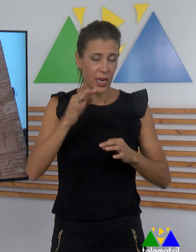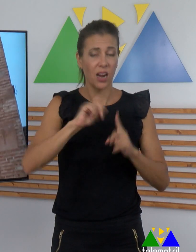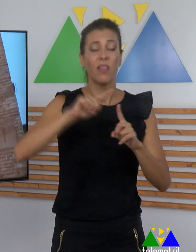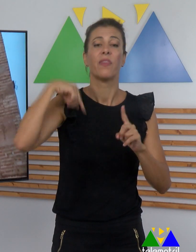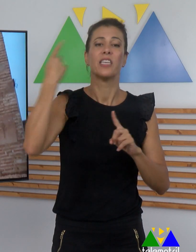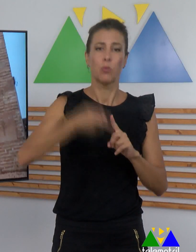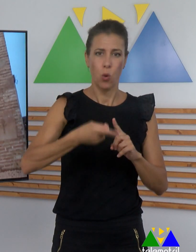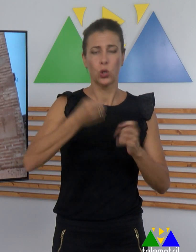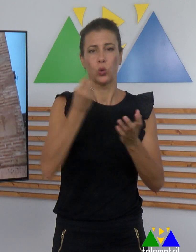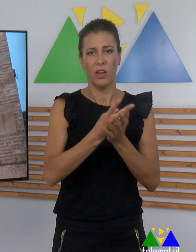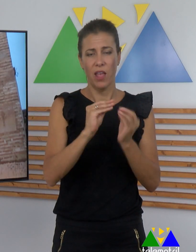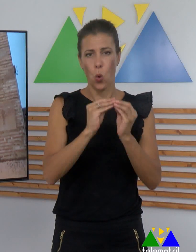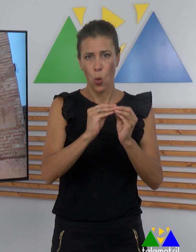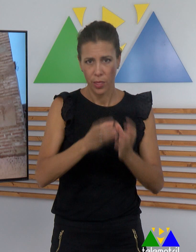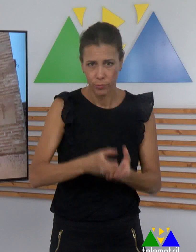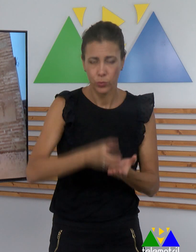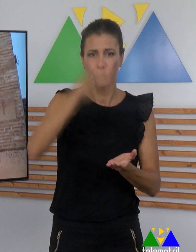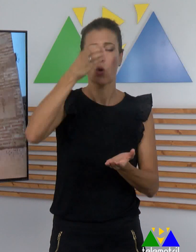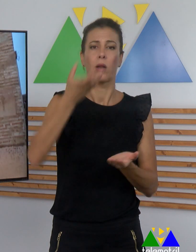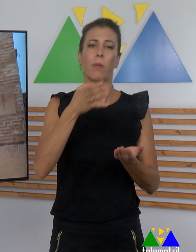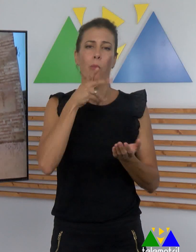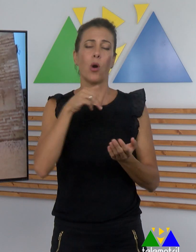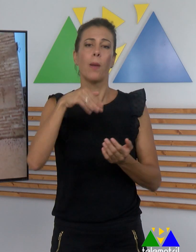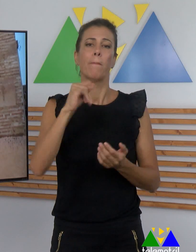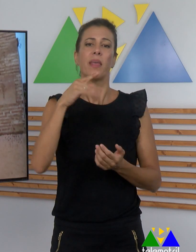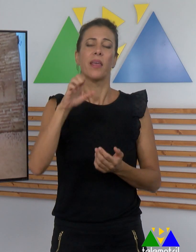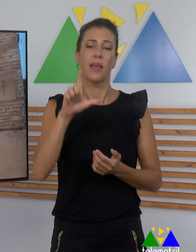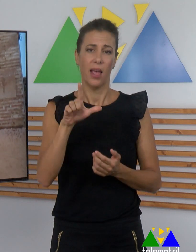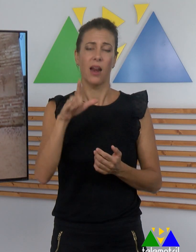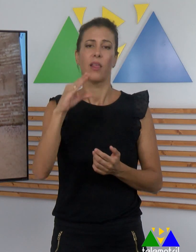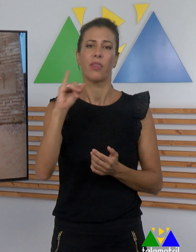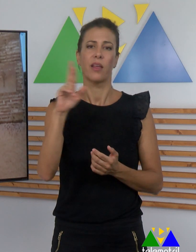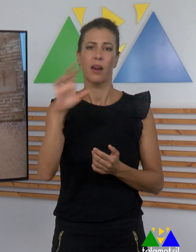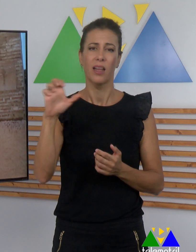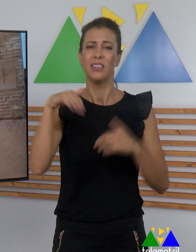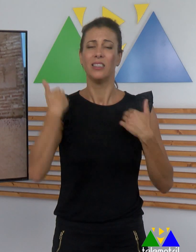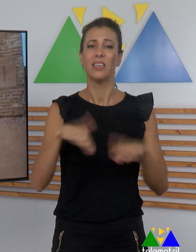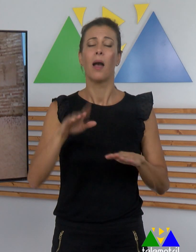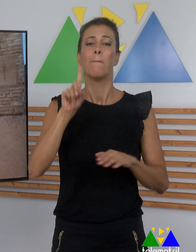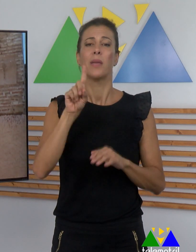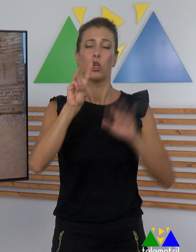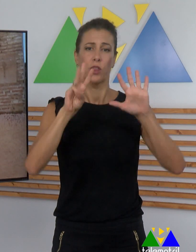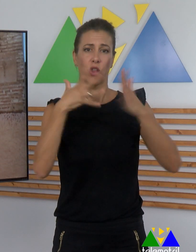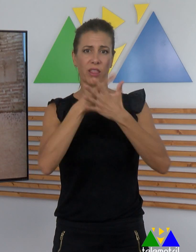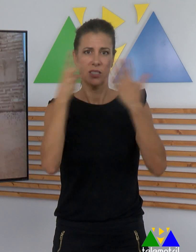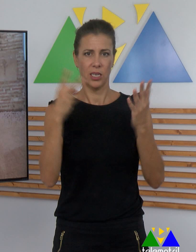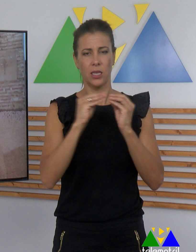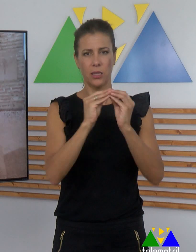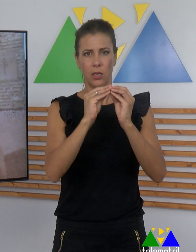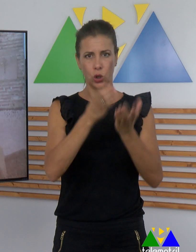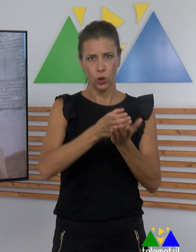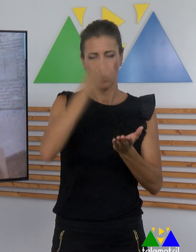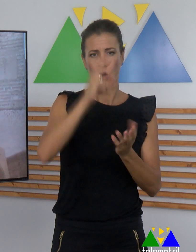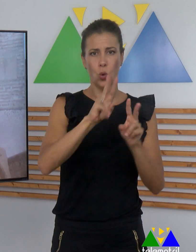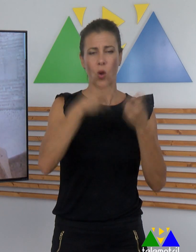después se levanta esta torre por Miguel Cirre, ya en 1817 se levanta esta actual torre